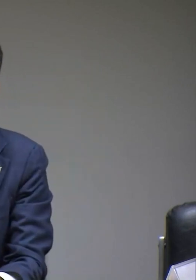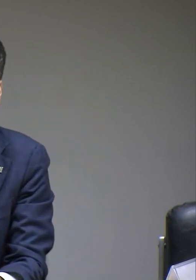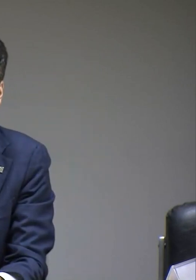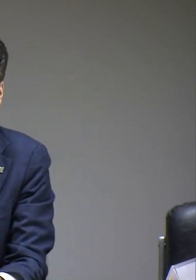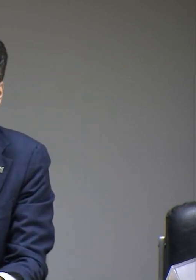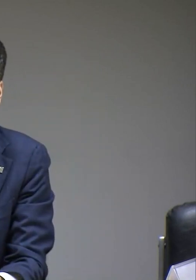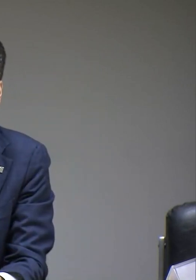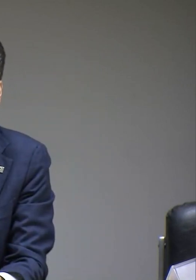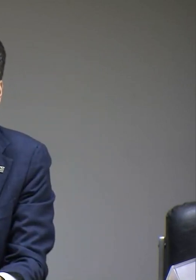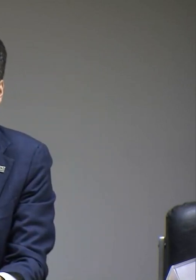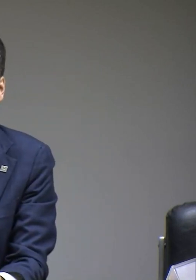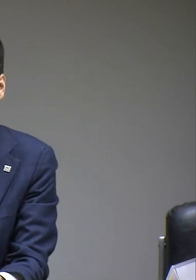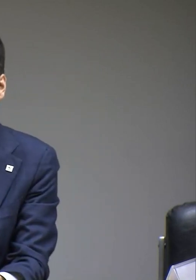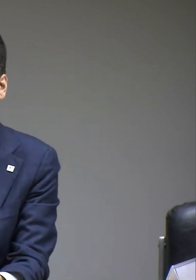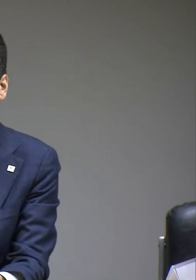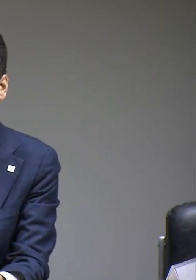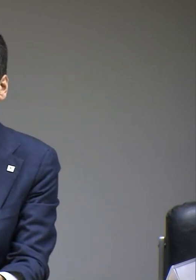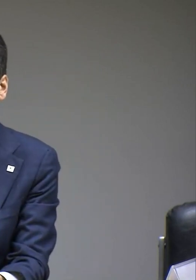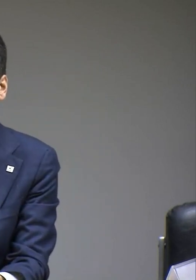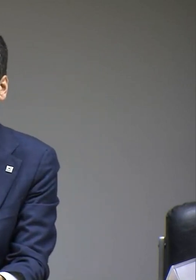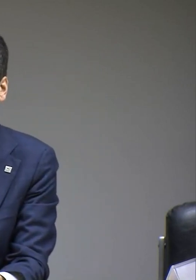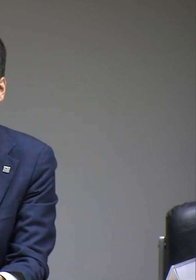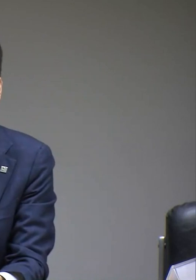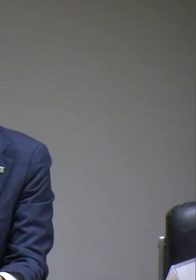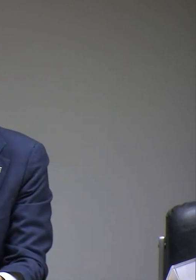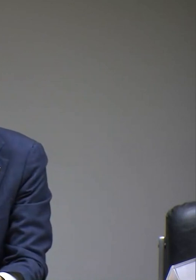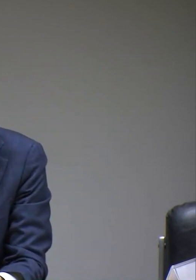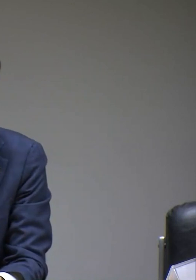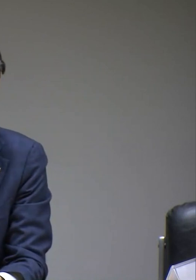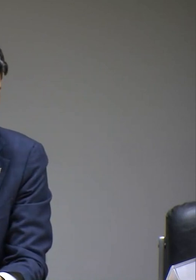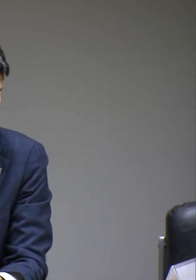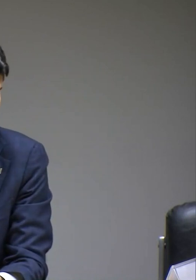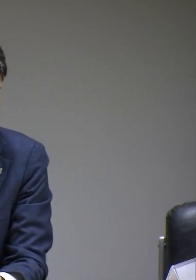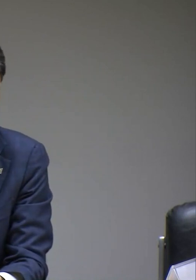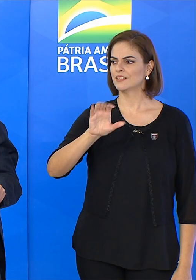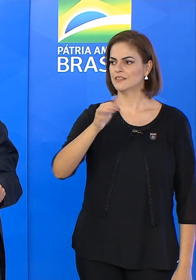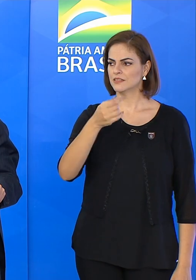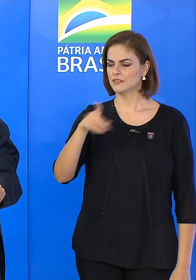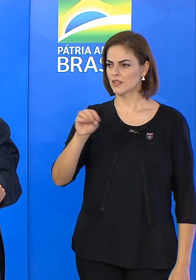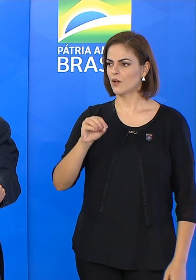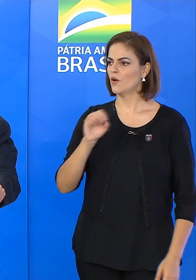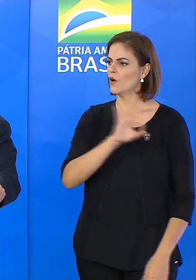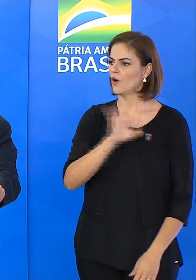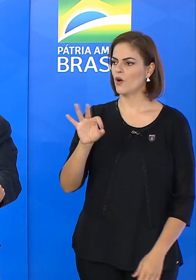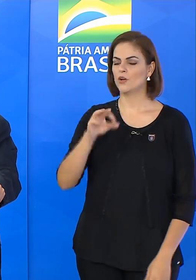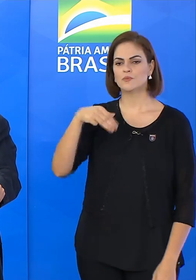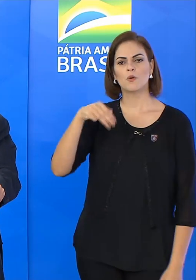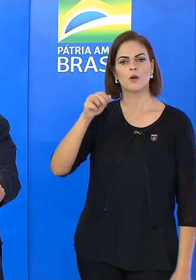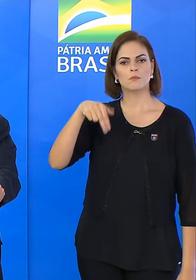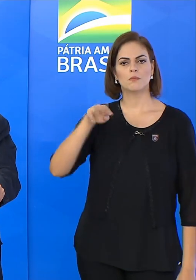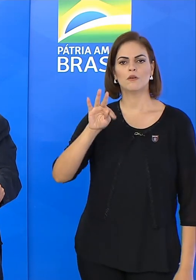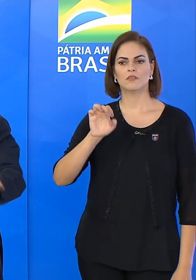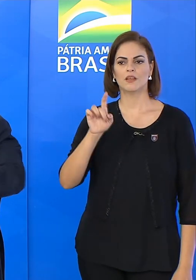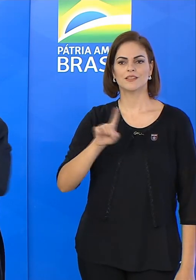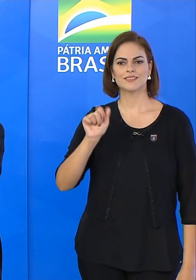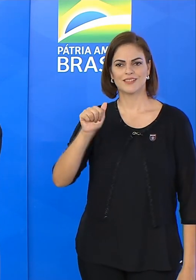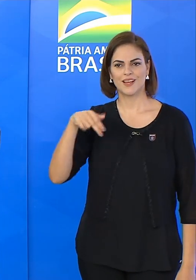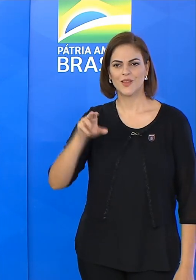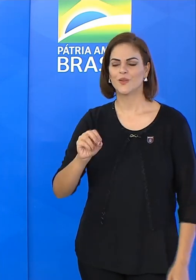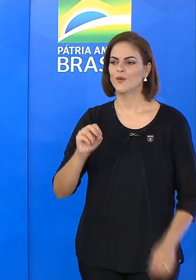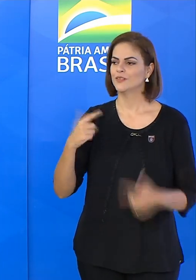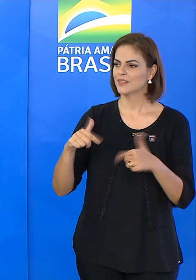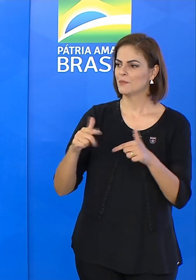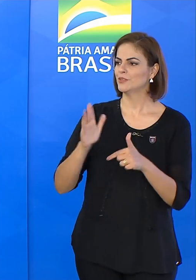perdas financeiras, que contextualiza, só um segundinho, que contextualiza a caixa preta. O ministro da Economia, Paulo Guedes,